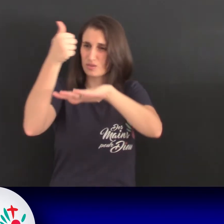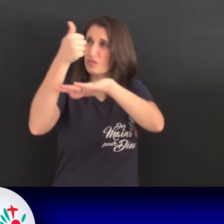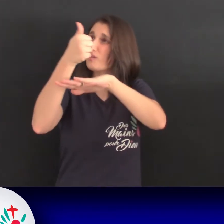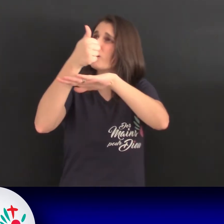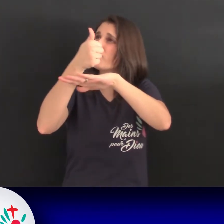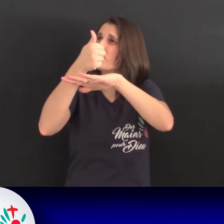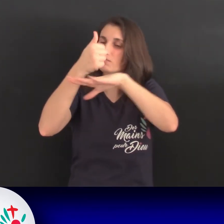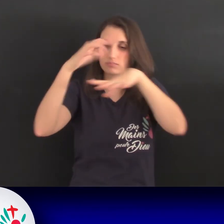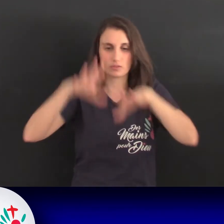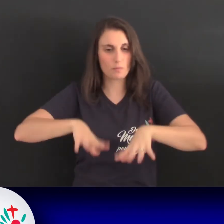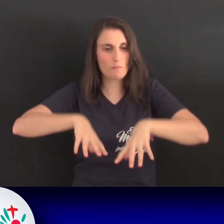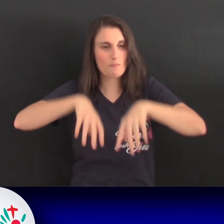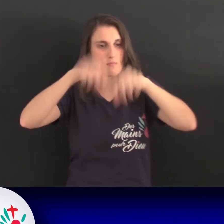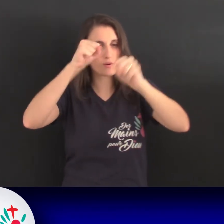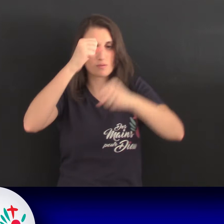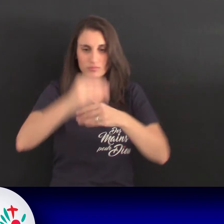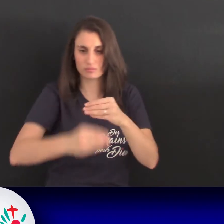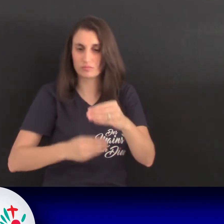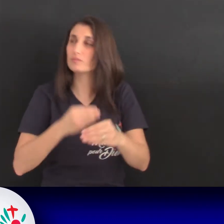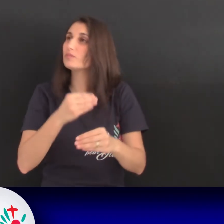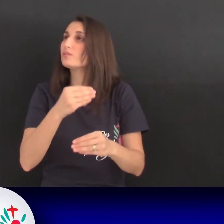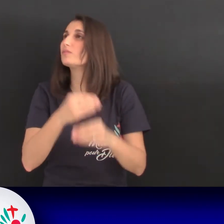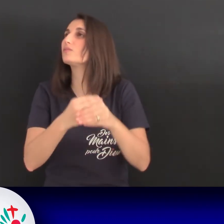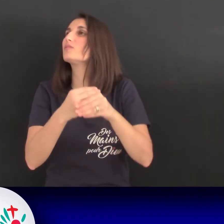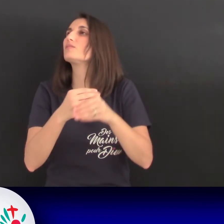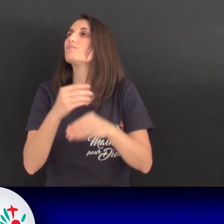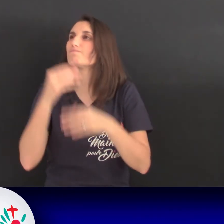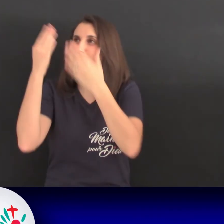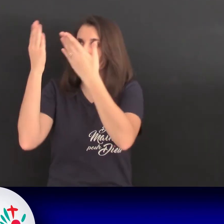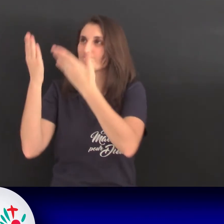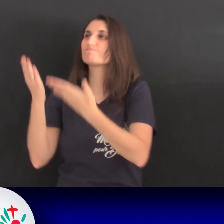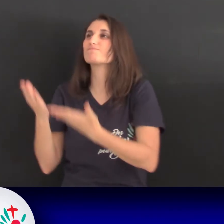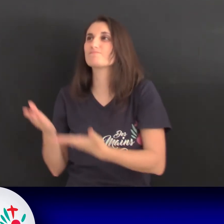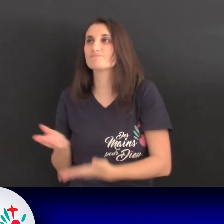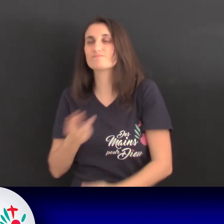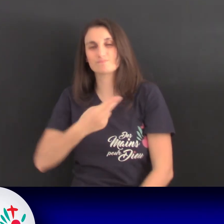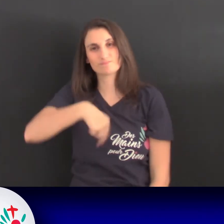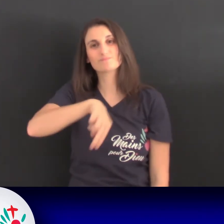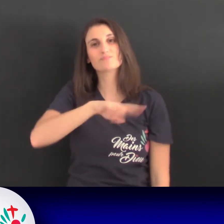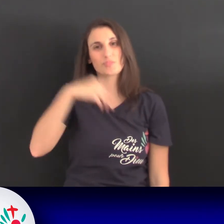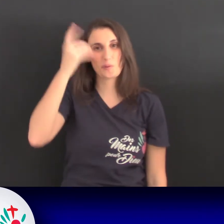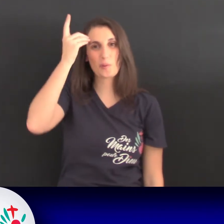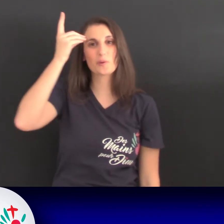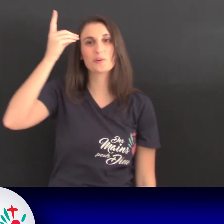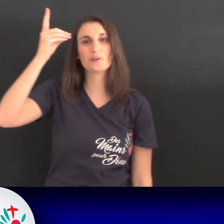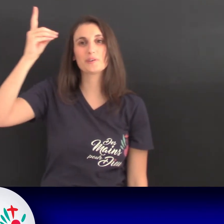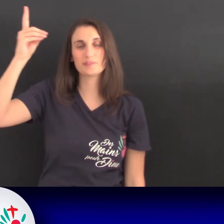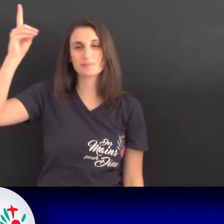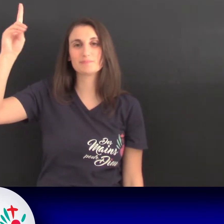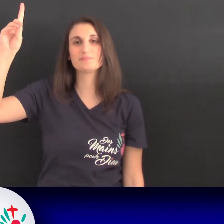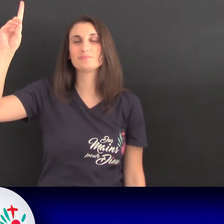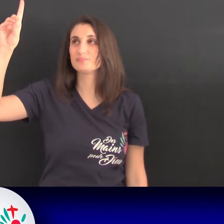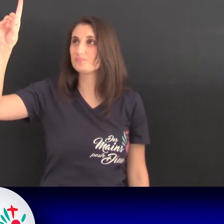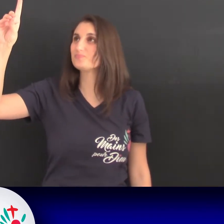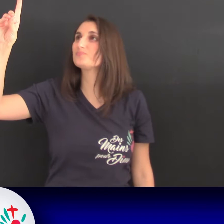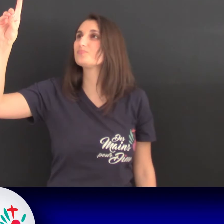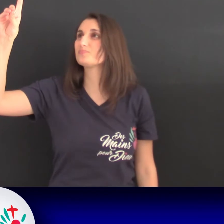souverain, sauveur du monde, c'est notre Dieu.